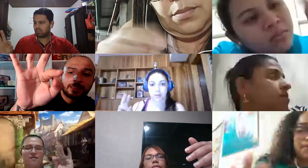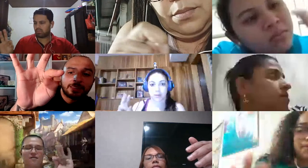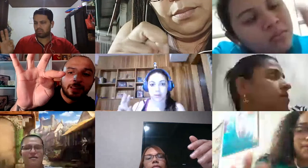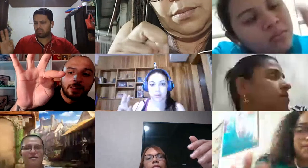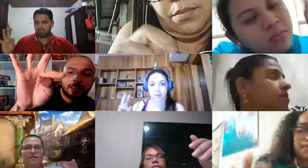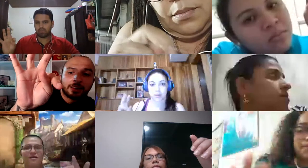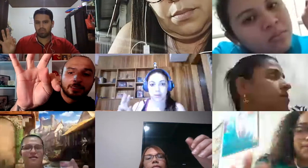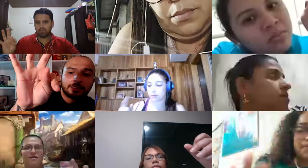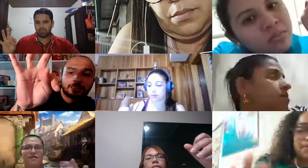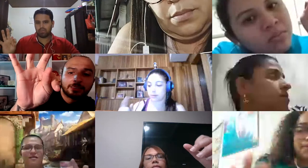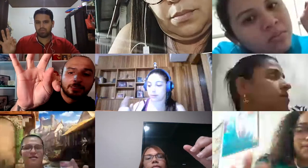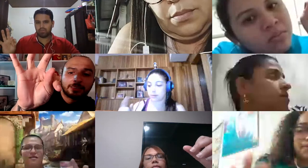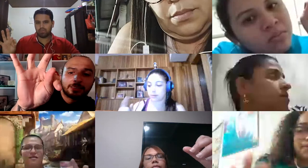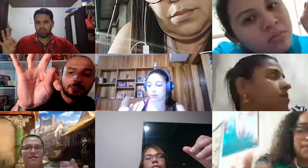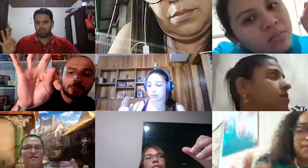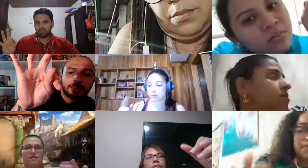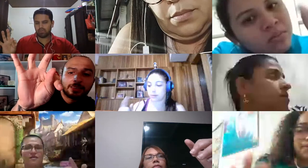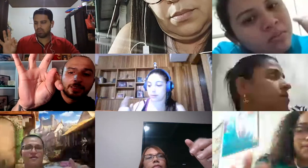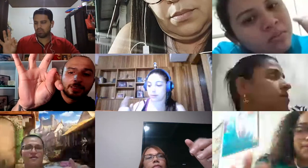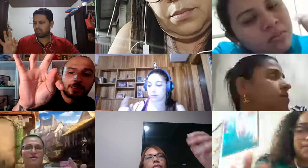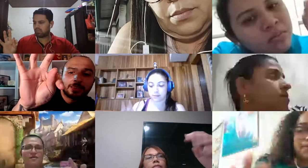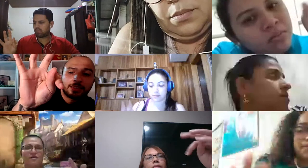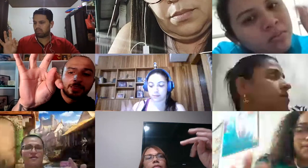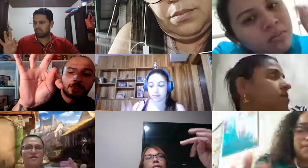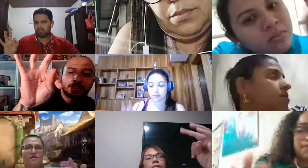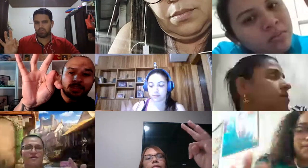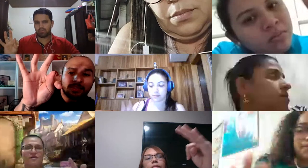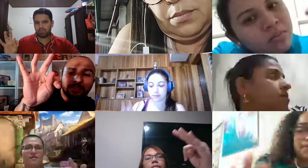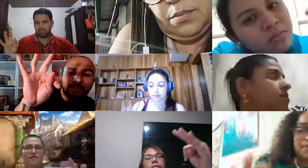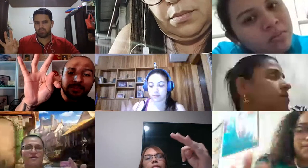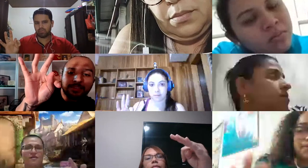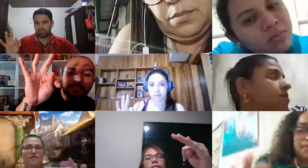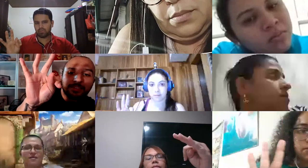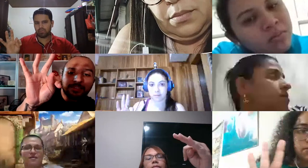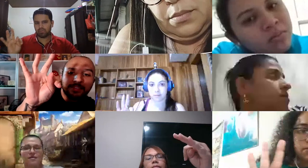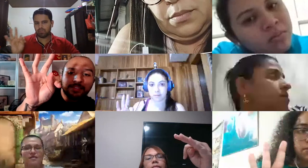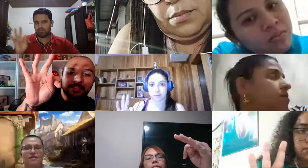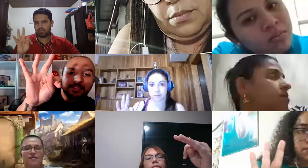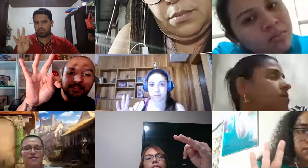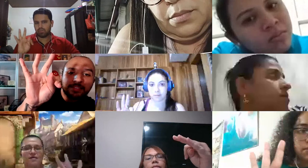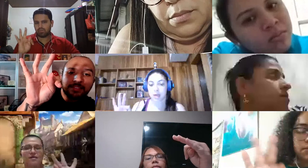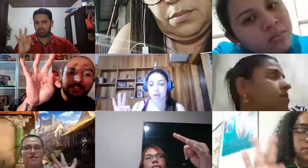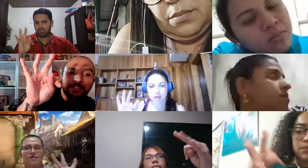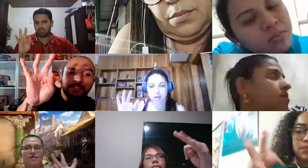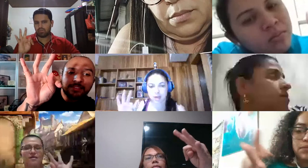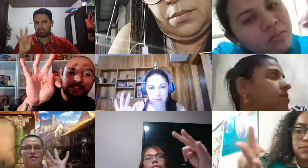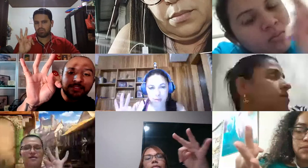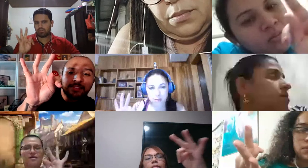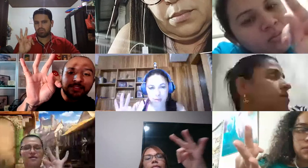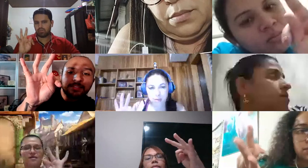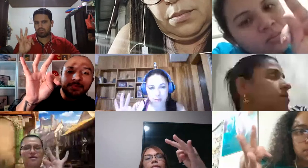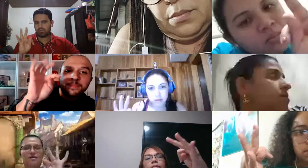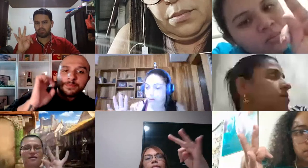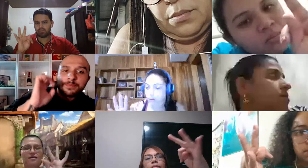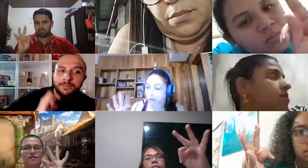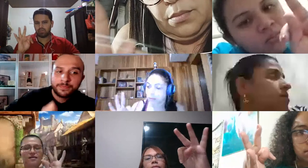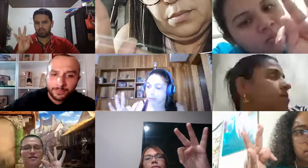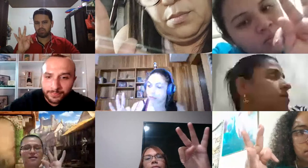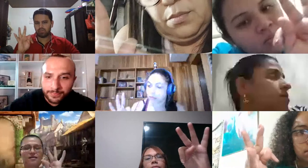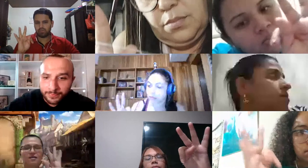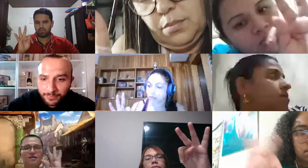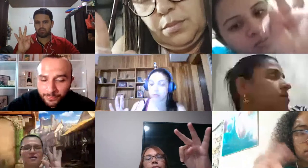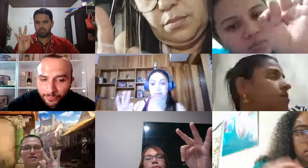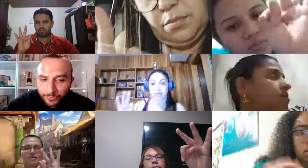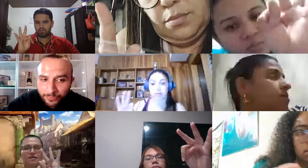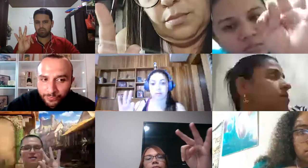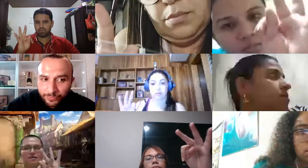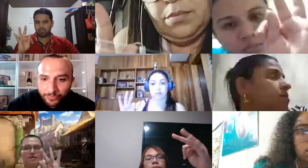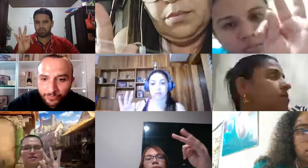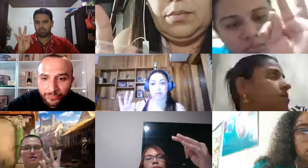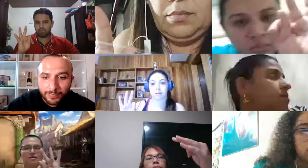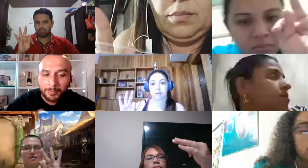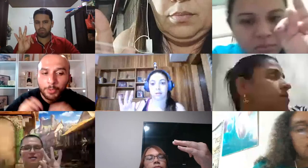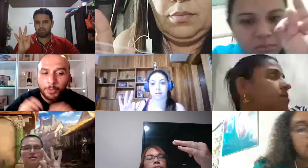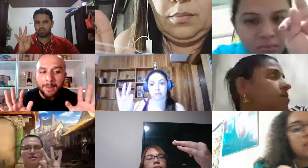Es atrás. Uh-huh. Muy bien.